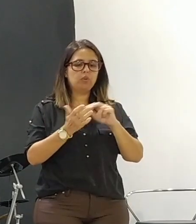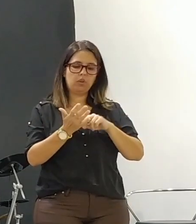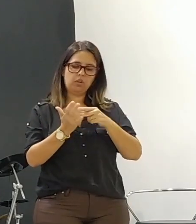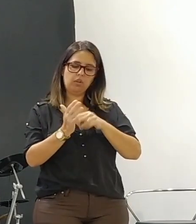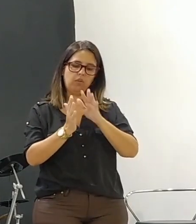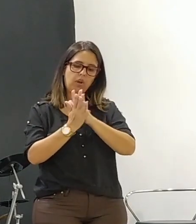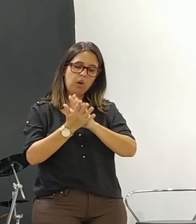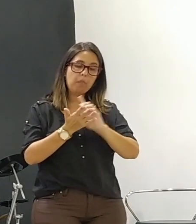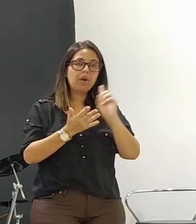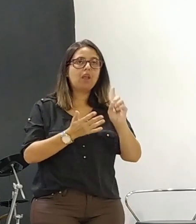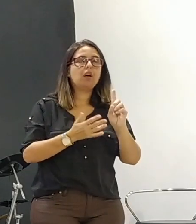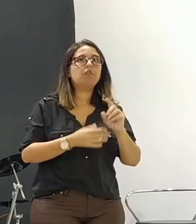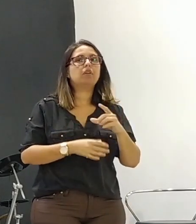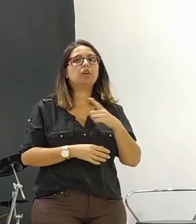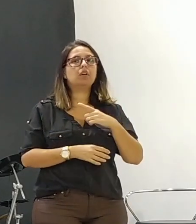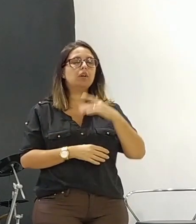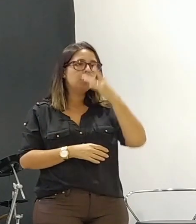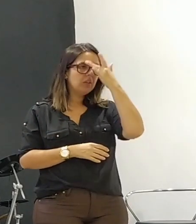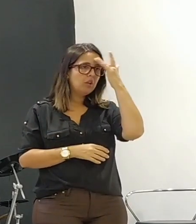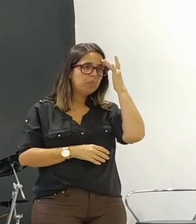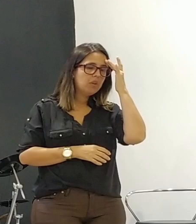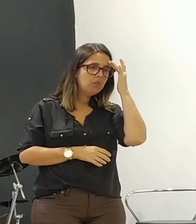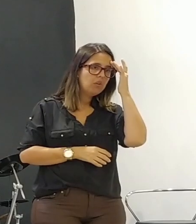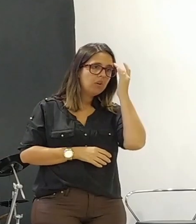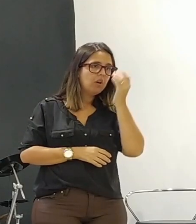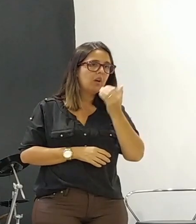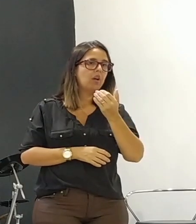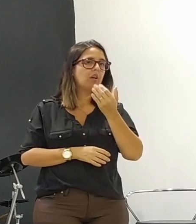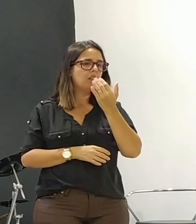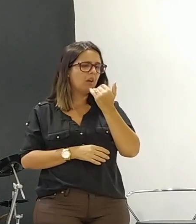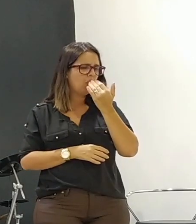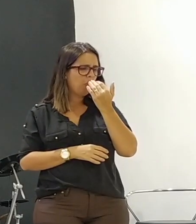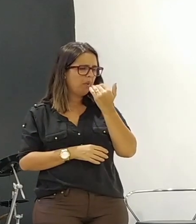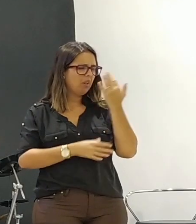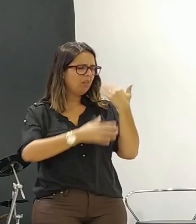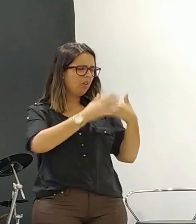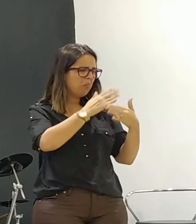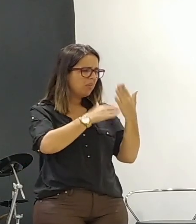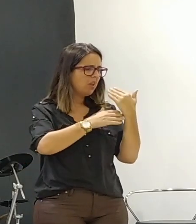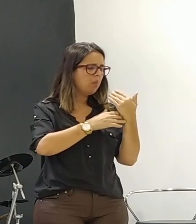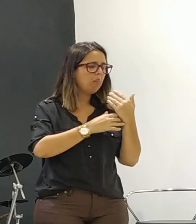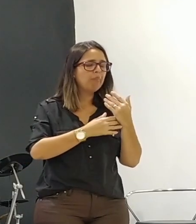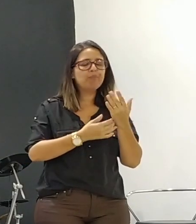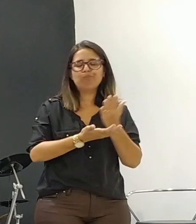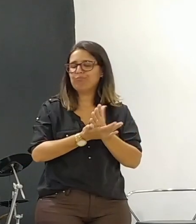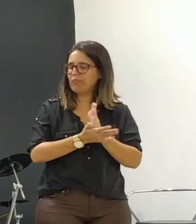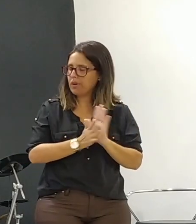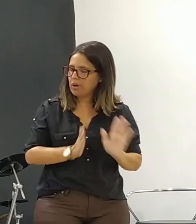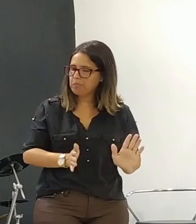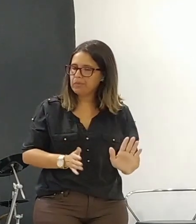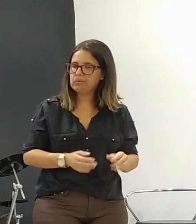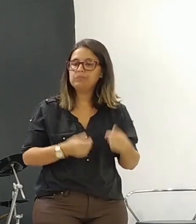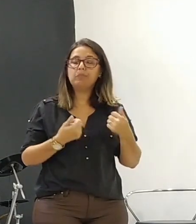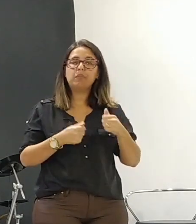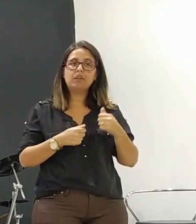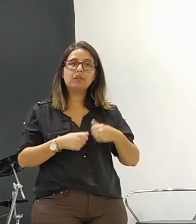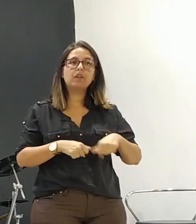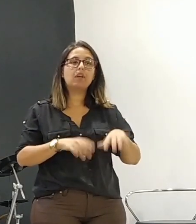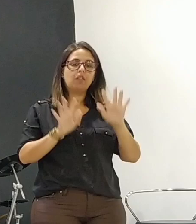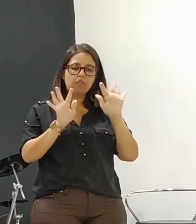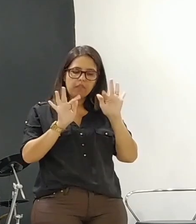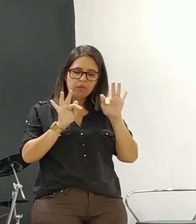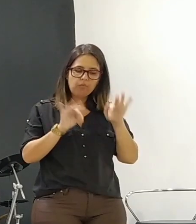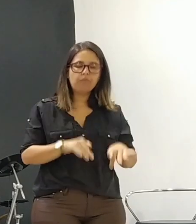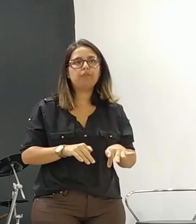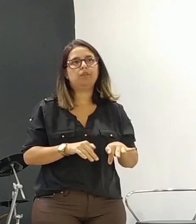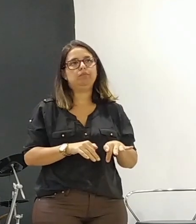deixar nada. Tem gente que já está comendo o cordeiro há muito tempo e ainda não terminou. Você precisa terminar. Você precisa chegar até o fim.